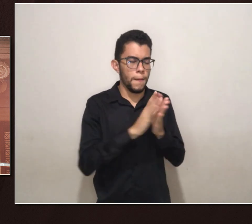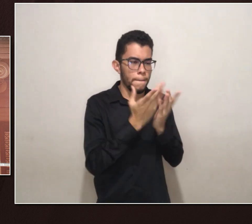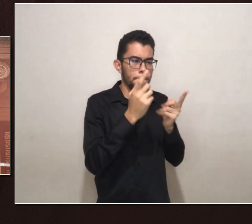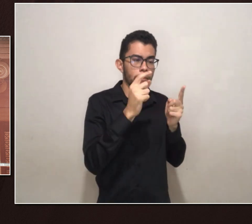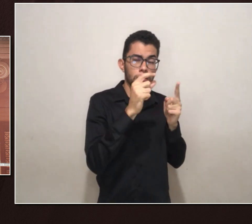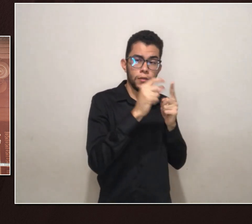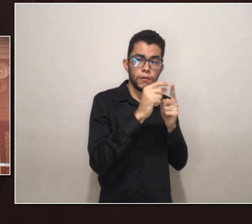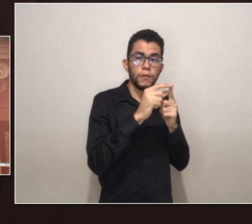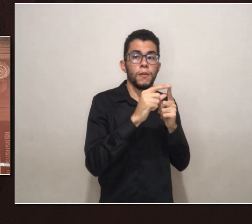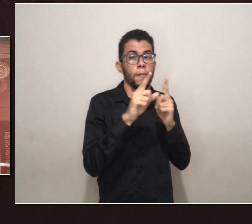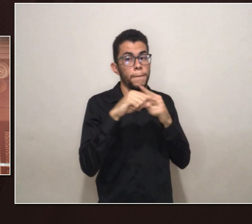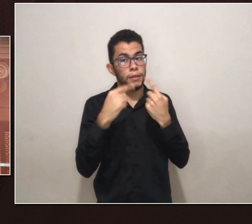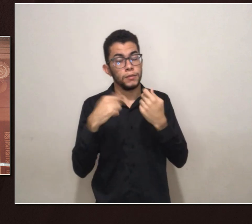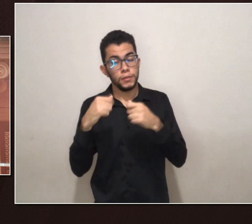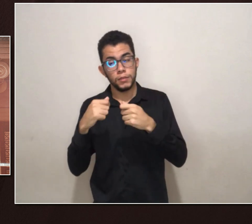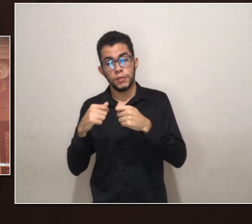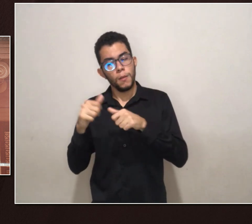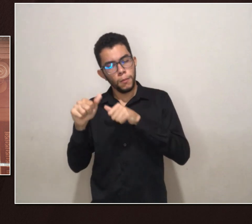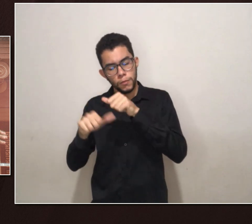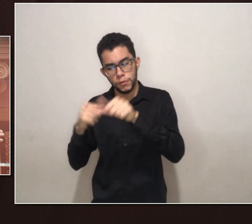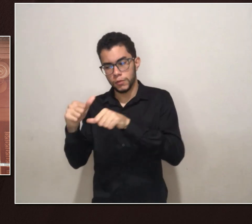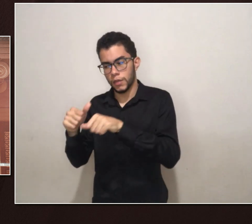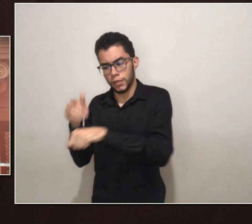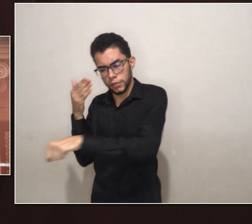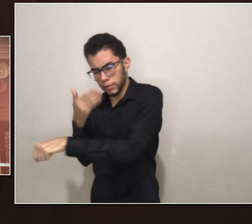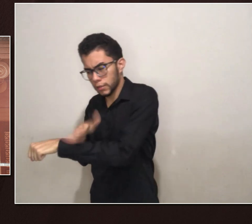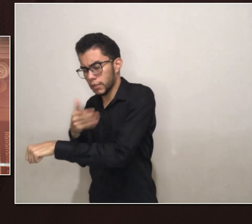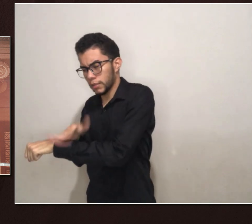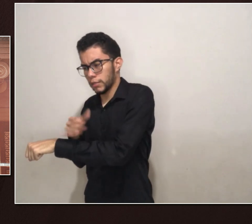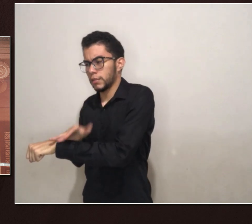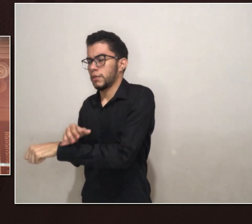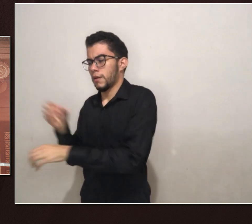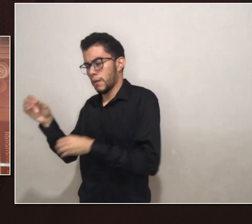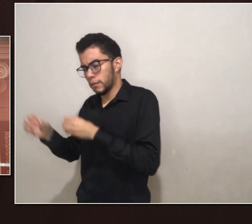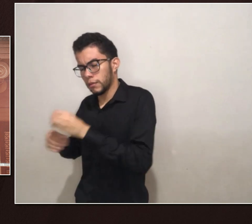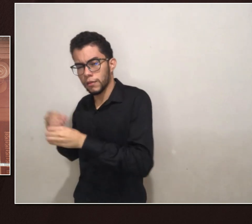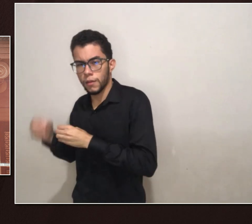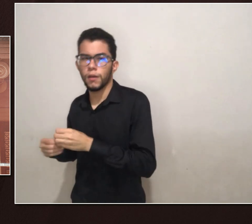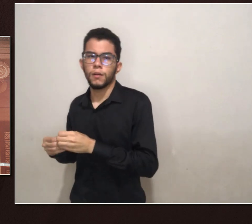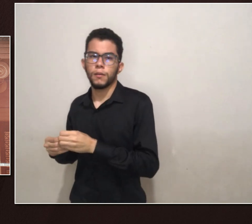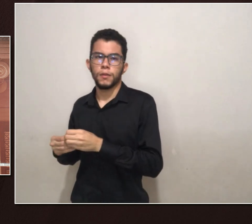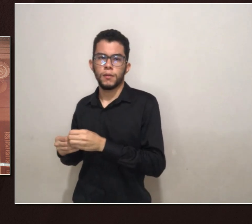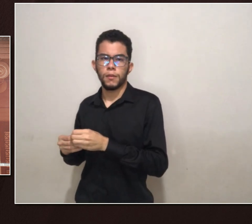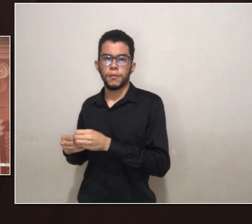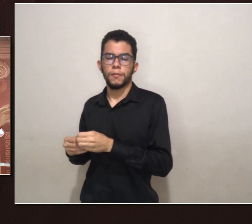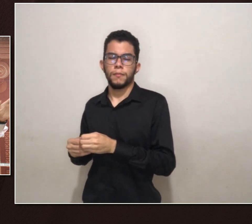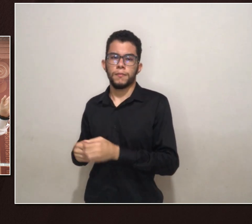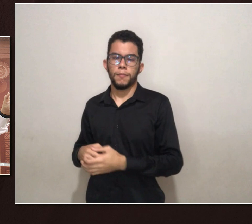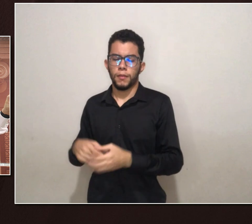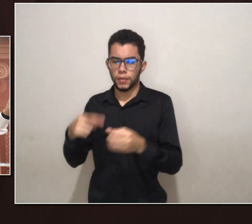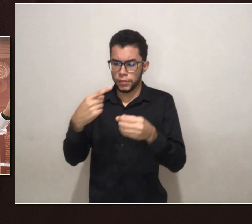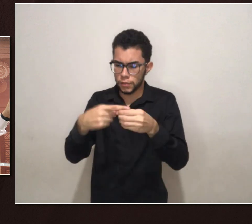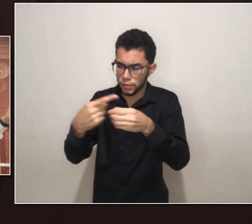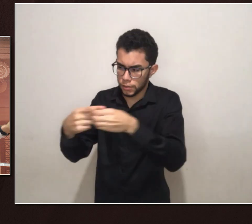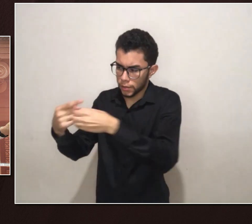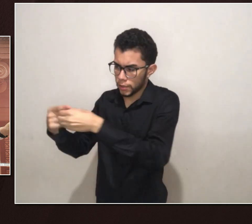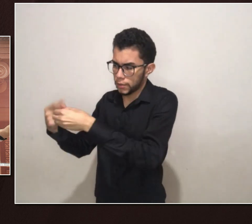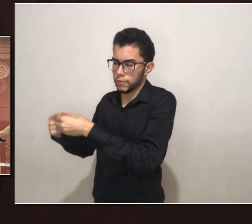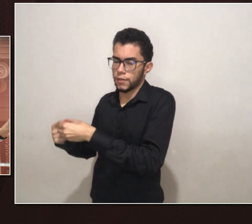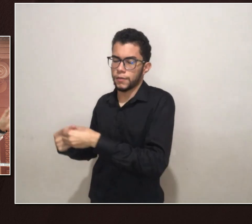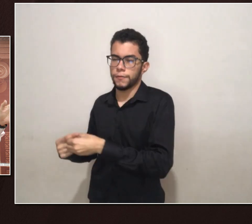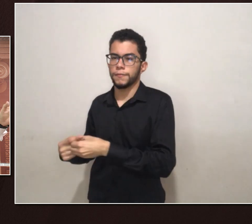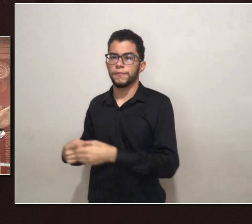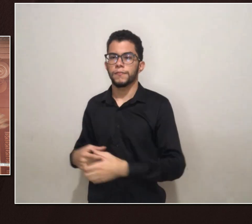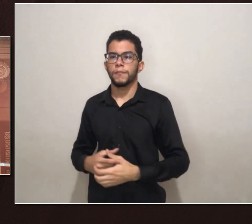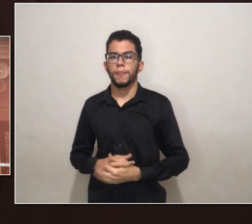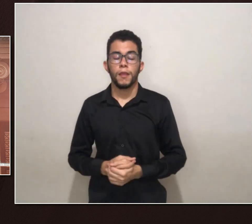palavra em ações, né? Promover a obra de Deus em cada região, cada cidade, para que a vontade de Deus seja